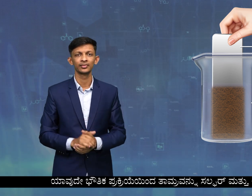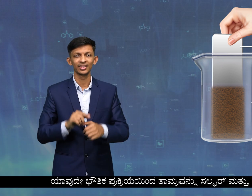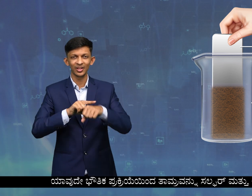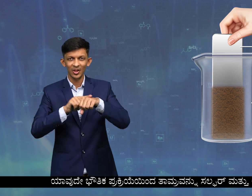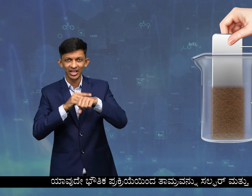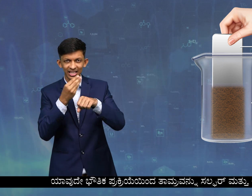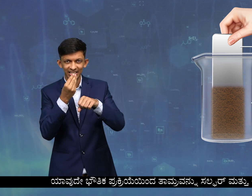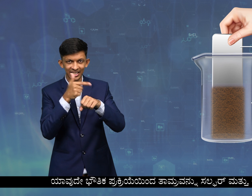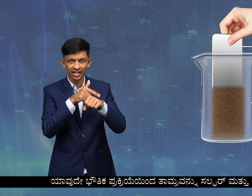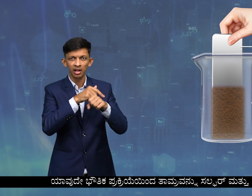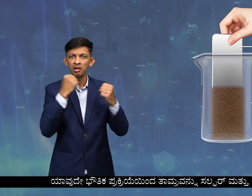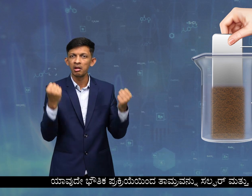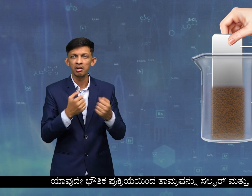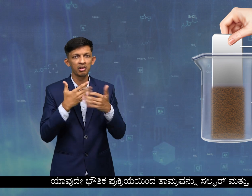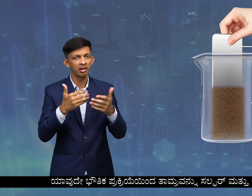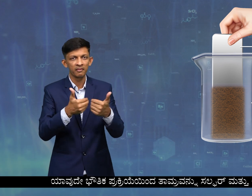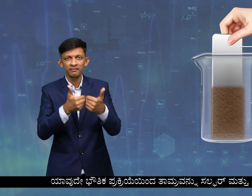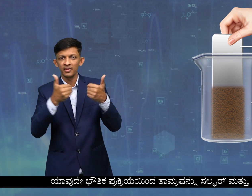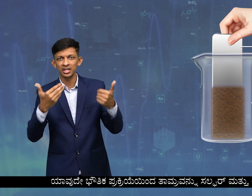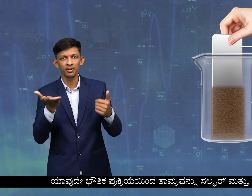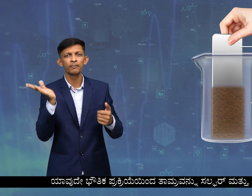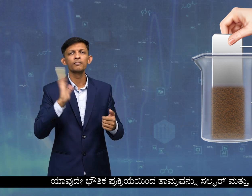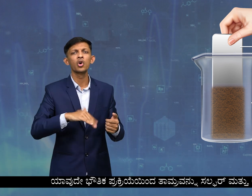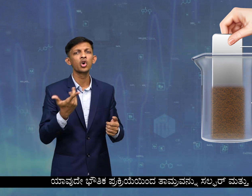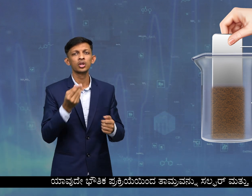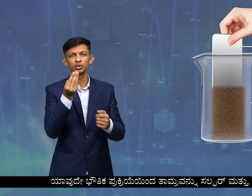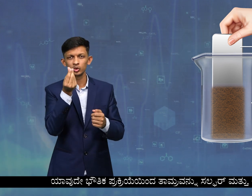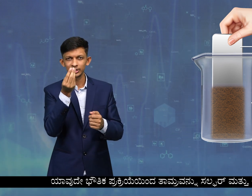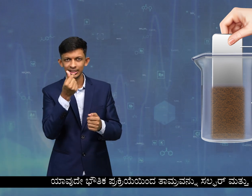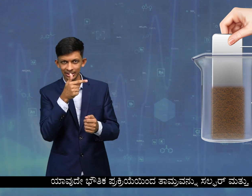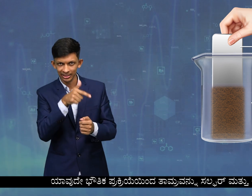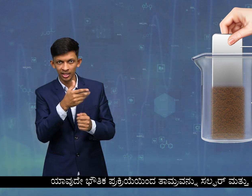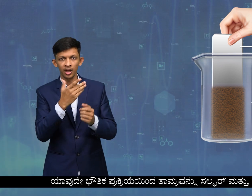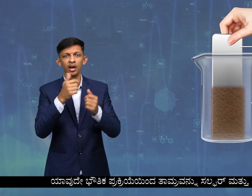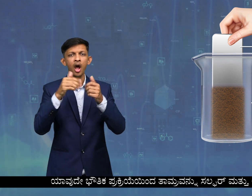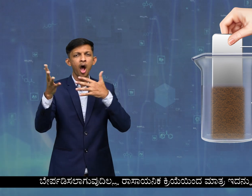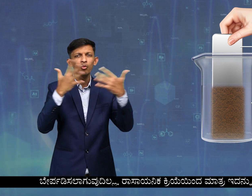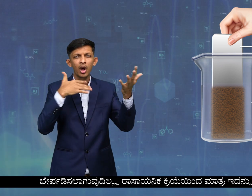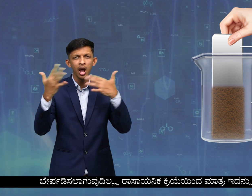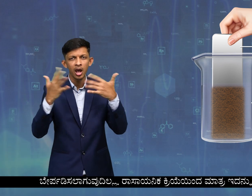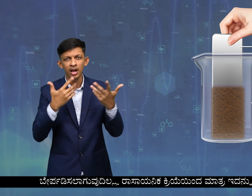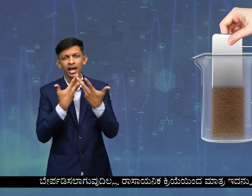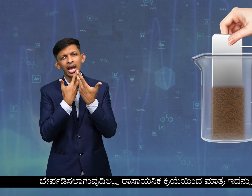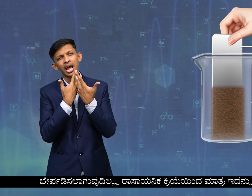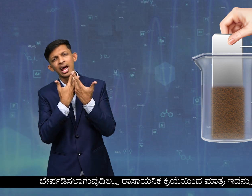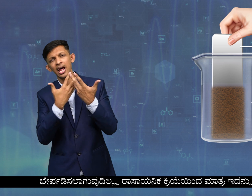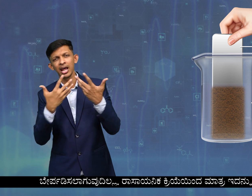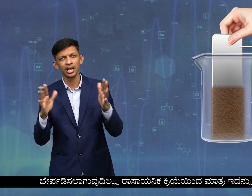ಯಾವುದೇ ಭೌತಿಕ ಕ್ರಿಯೆಯಿಂದ ತಾಮ್ರವನ್ನು ಸಲ್ಫರ್ ಮತ್ತು ಆಮ್ಲಜನಕದಿಂದ ಬೇರ್ಪಡಿಸಲಾಗುವುದಿಲ್ಲ.